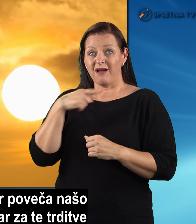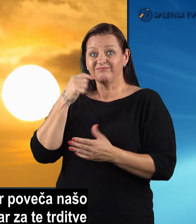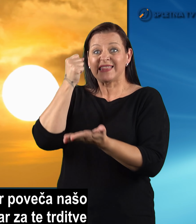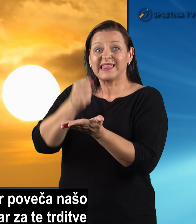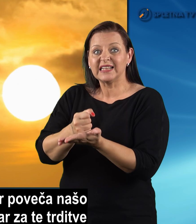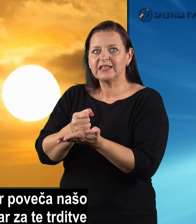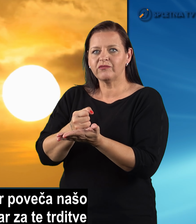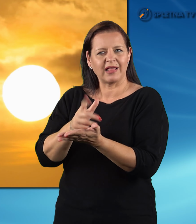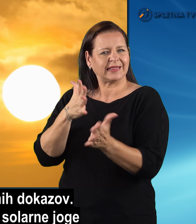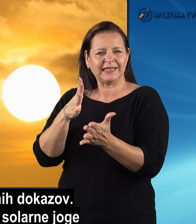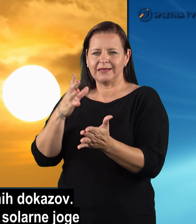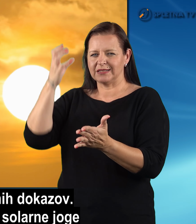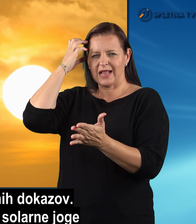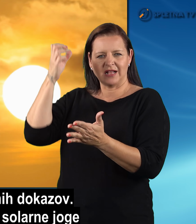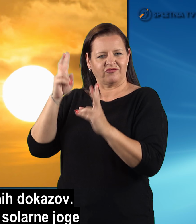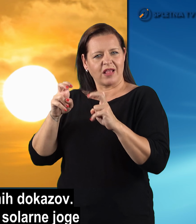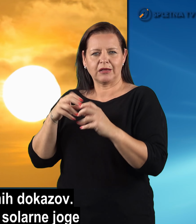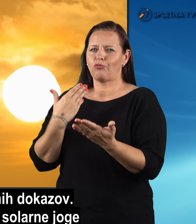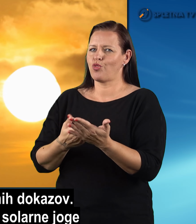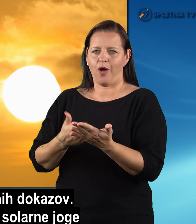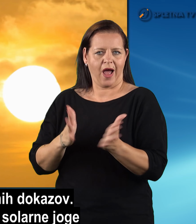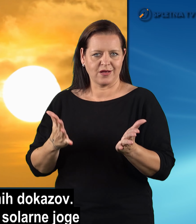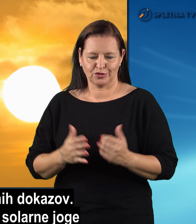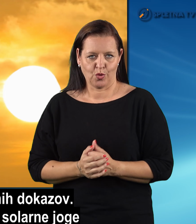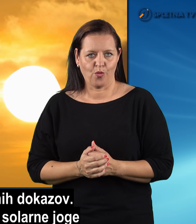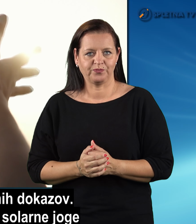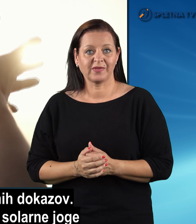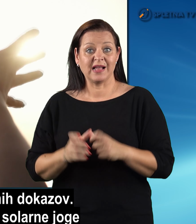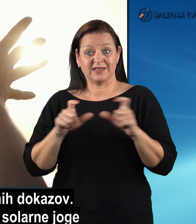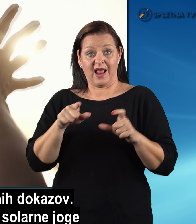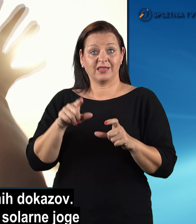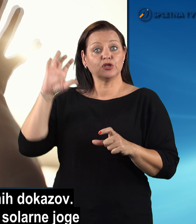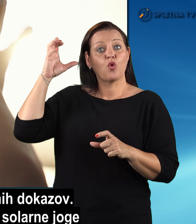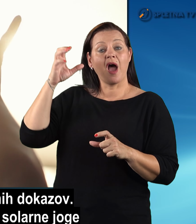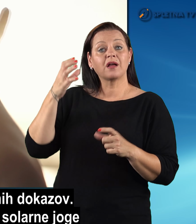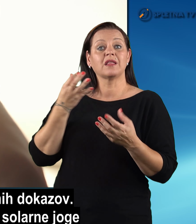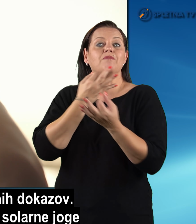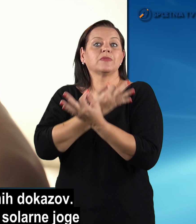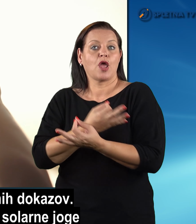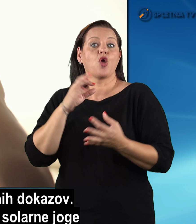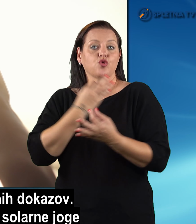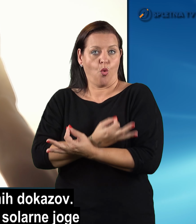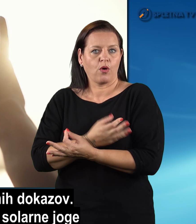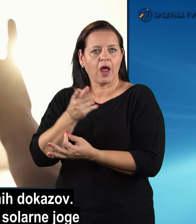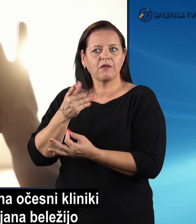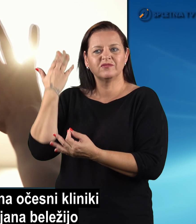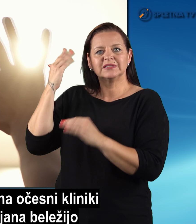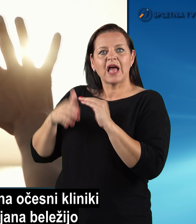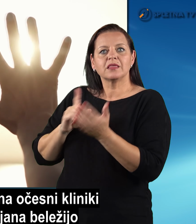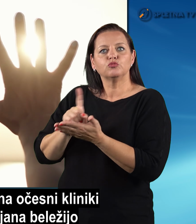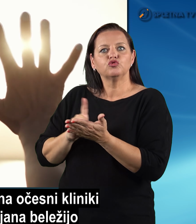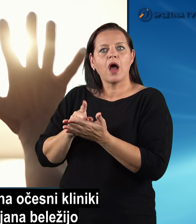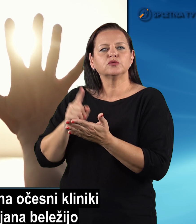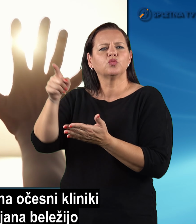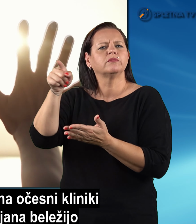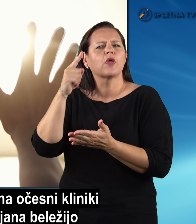A prav zaradi solarne joge v zadnjem času na očesni kliniki na UKC Ljubljana beležijo povečanje